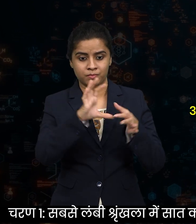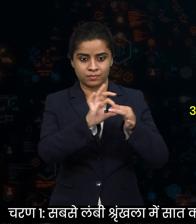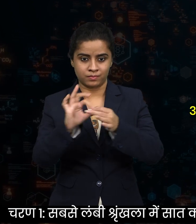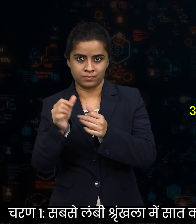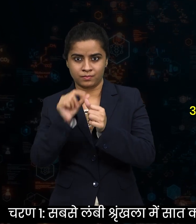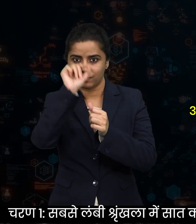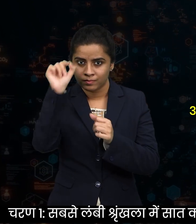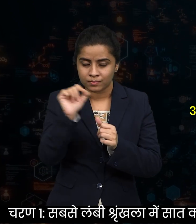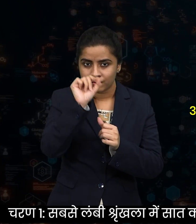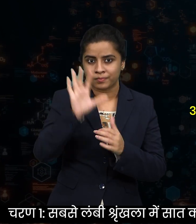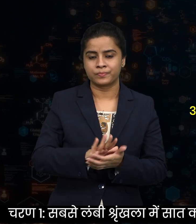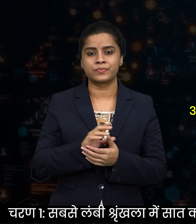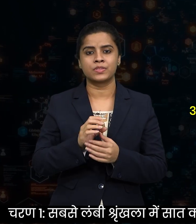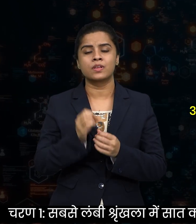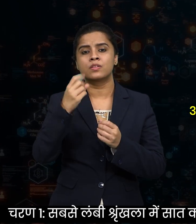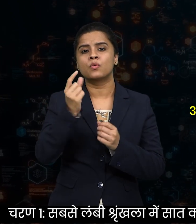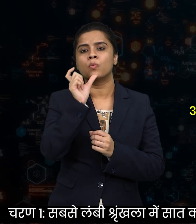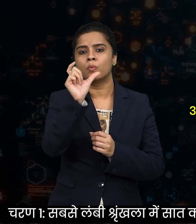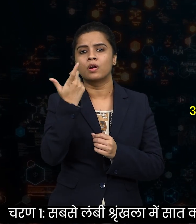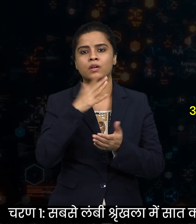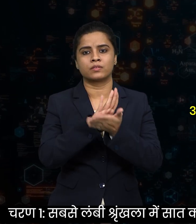और इसलिए मूल शब्द हेप्ट है।